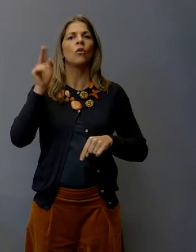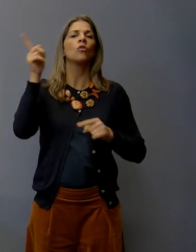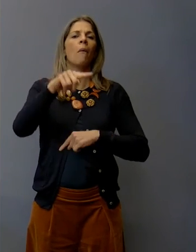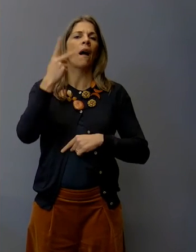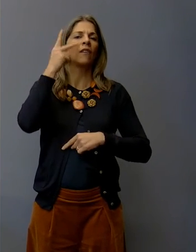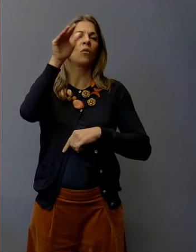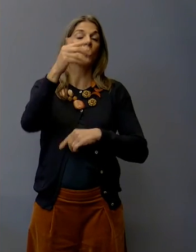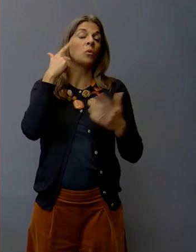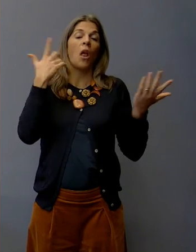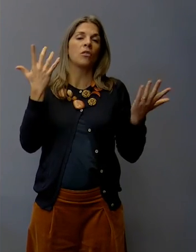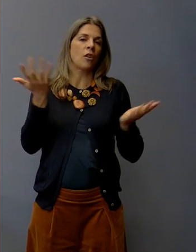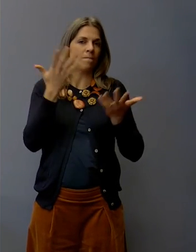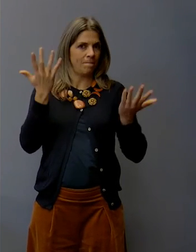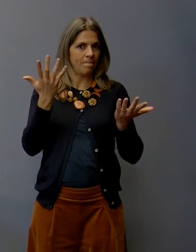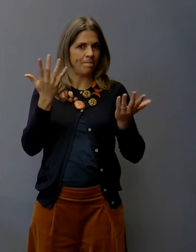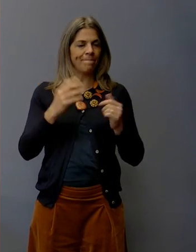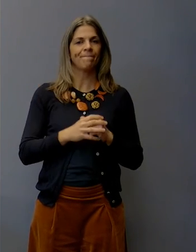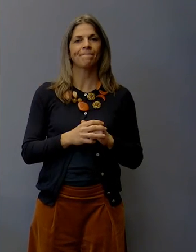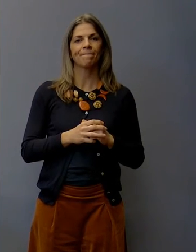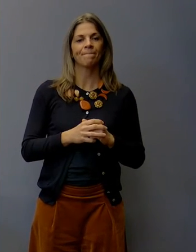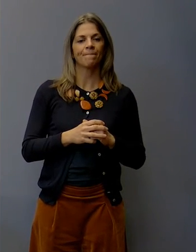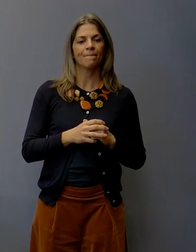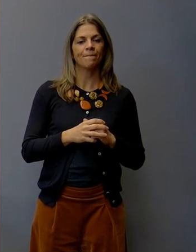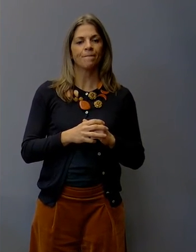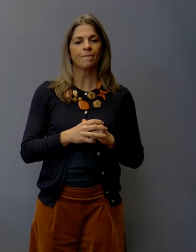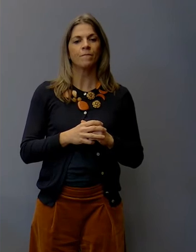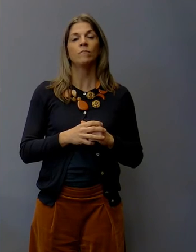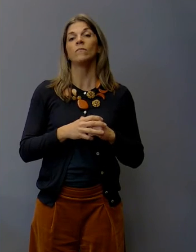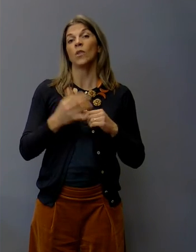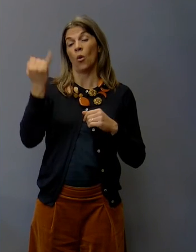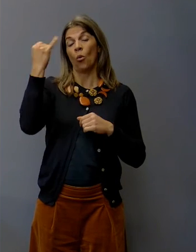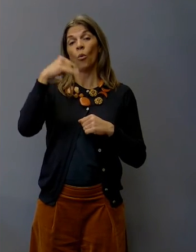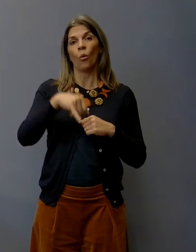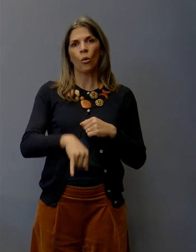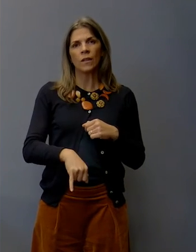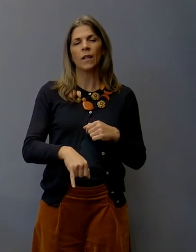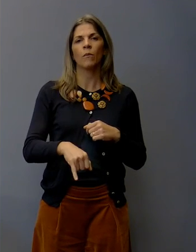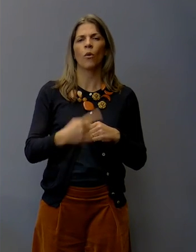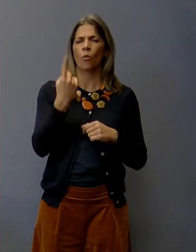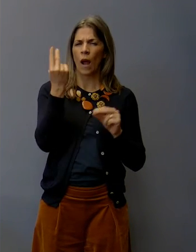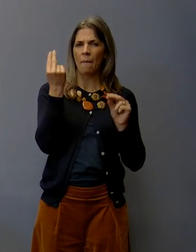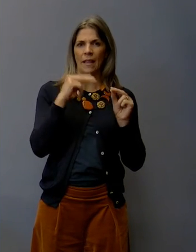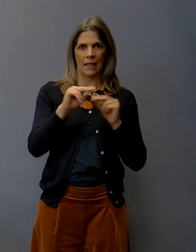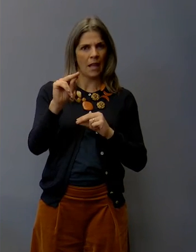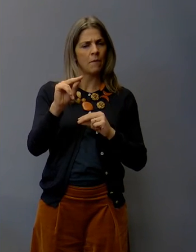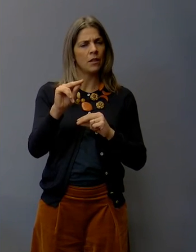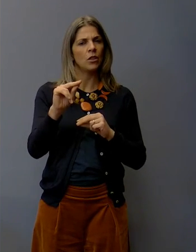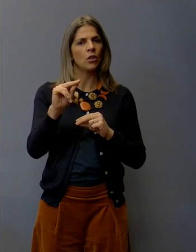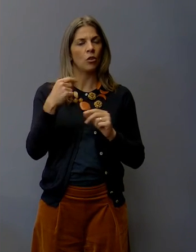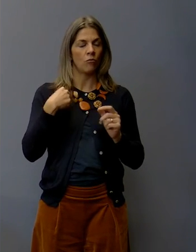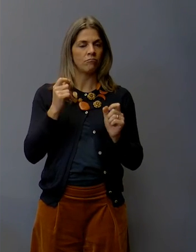offrirgli oggi e vado a chiudere ultima cosa mi ha sorpreso un emendamento dove io chiedevo di mettere